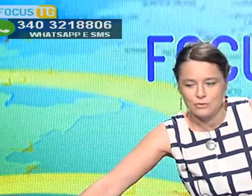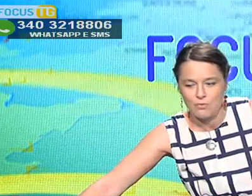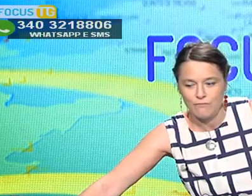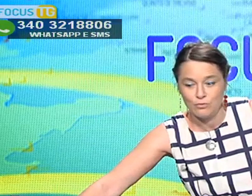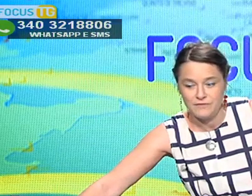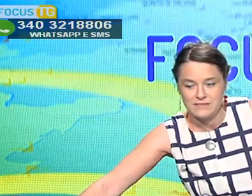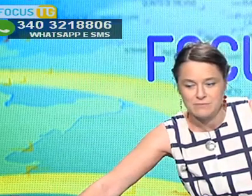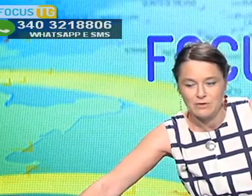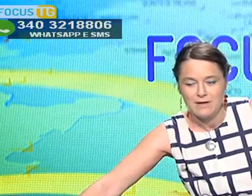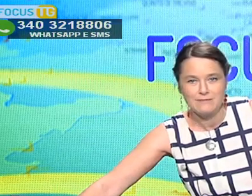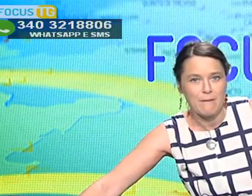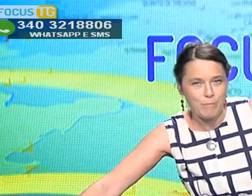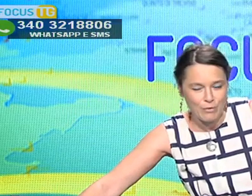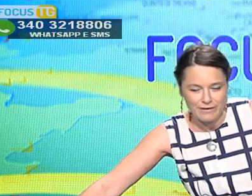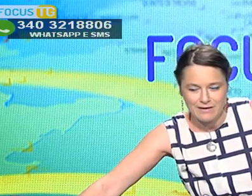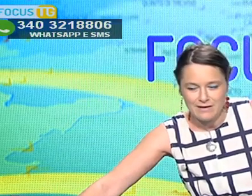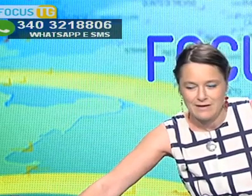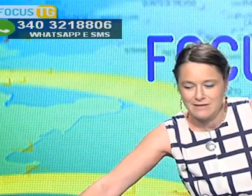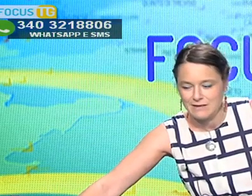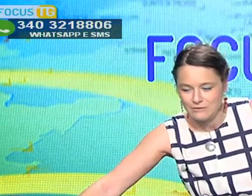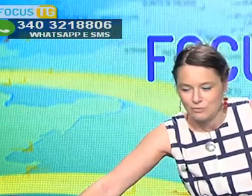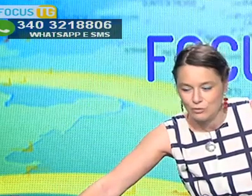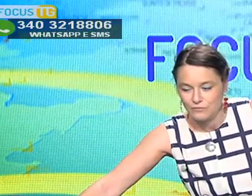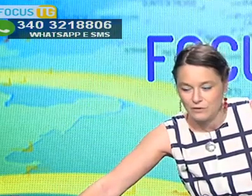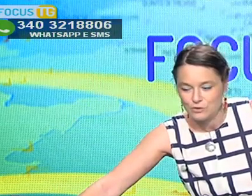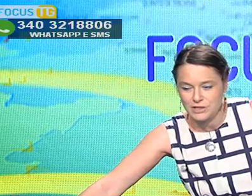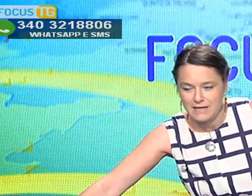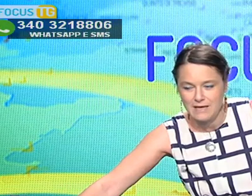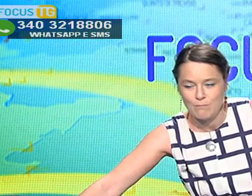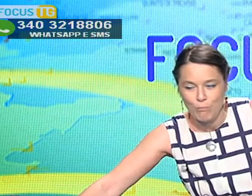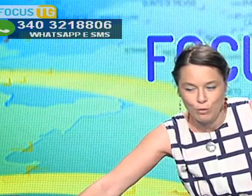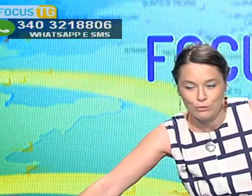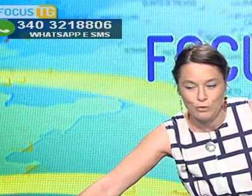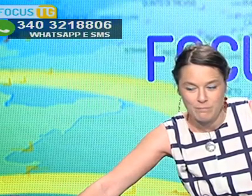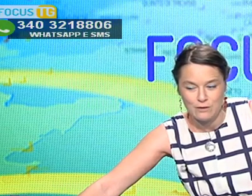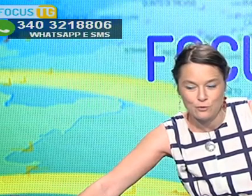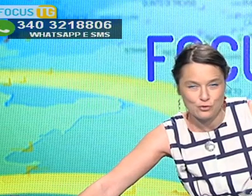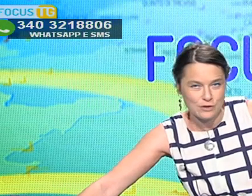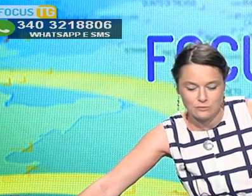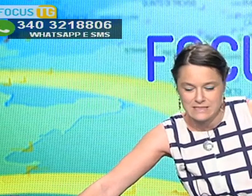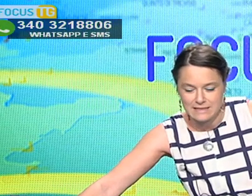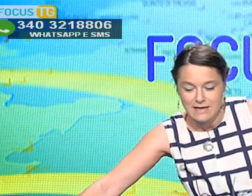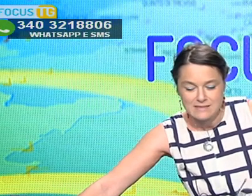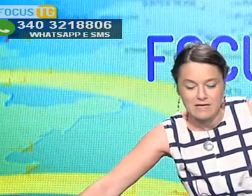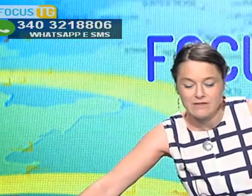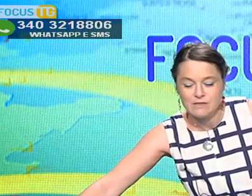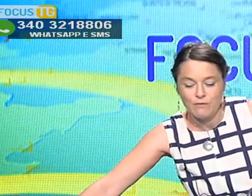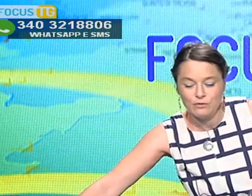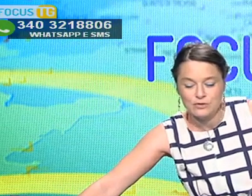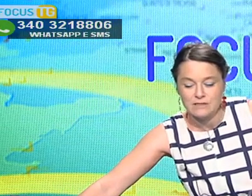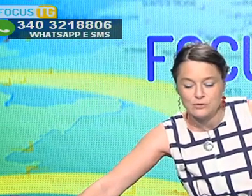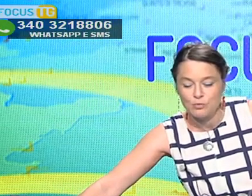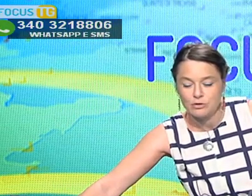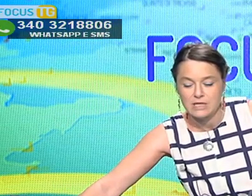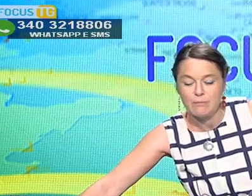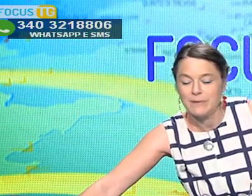questo nuovissimo tampone, tra l'altro molto veloce e molto meno costoso. Reto Zaia, se l'avessimo avuto